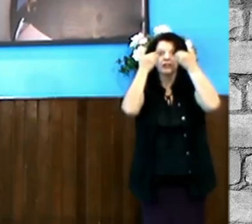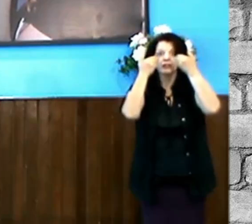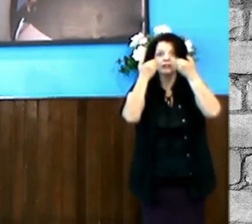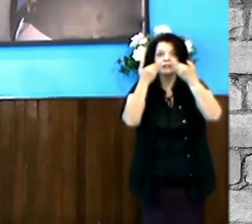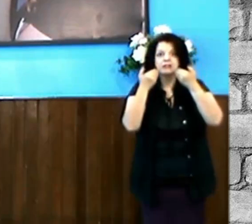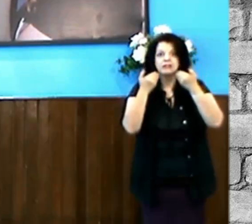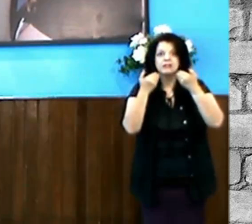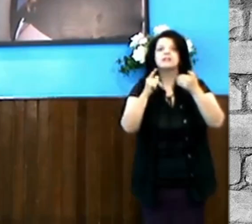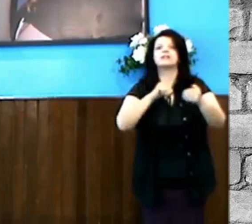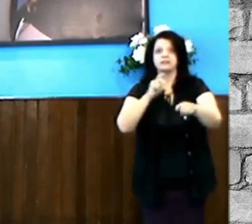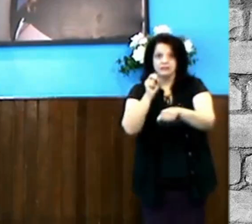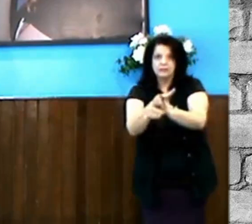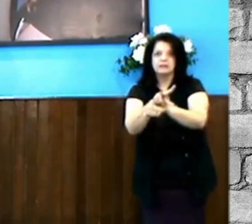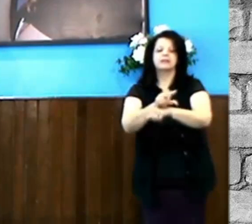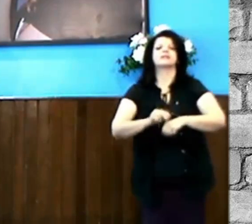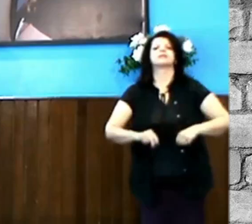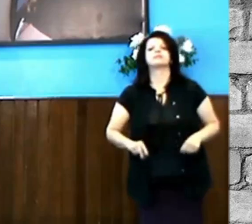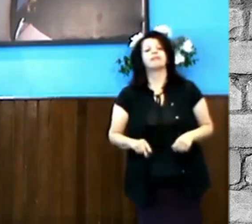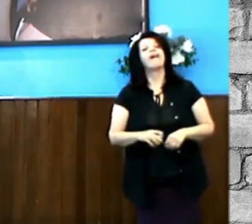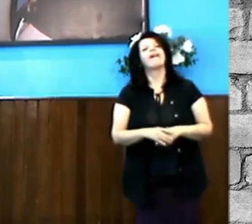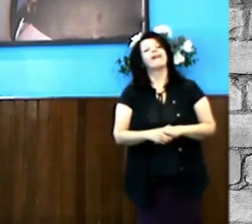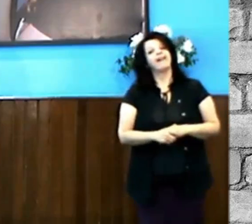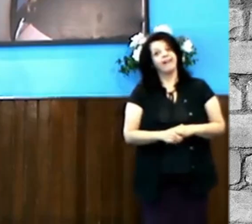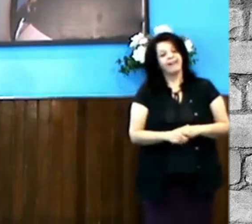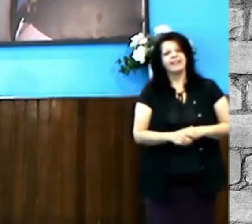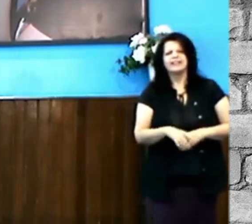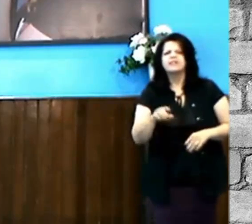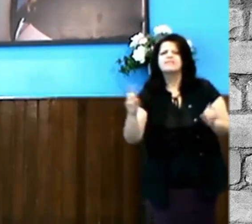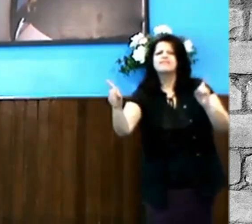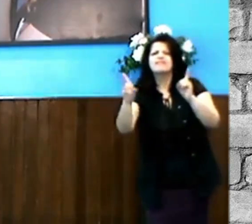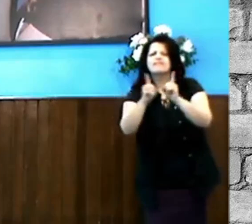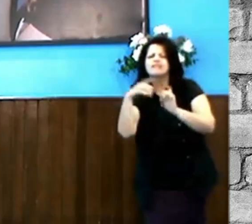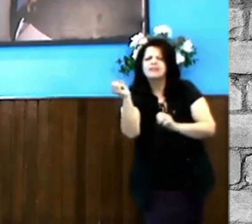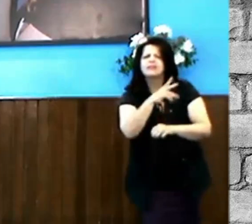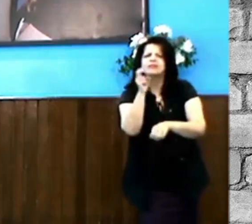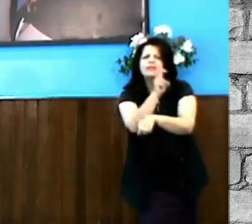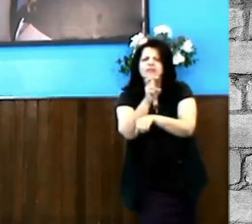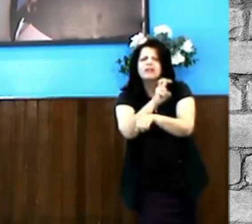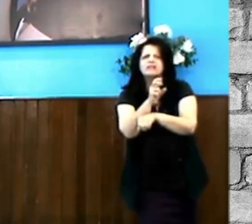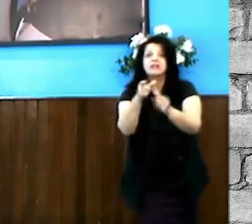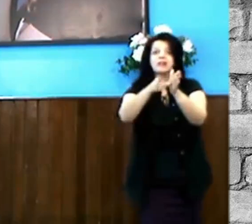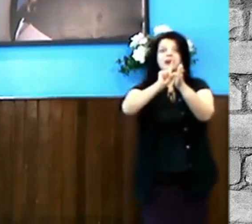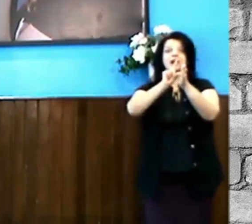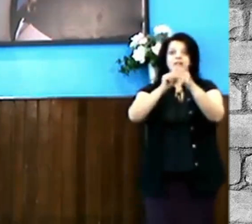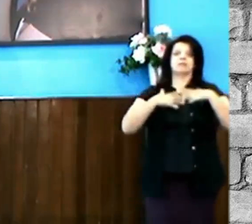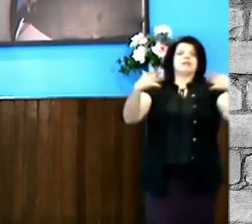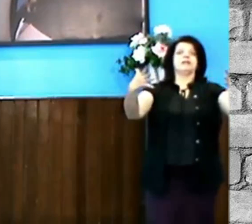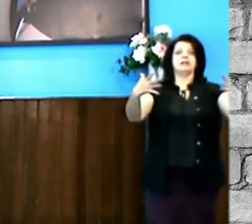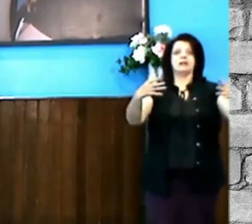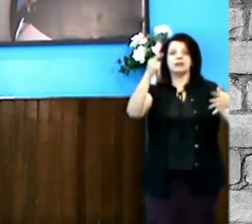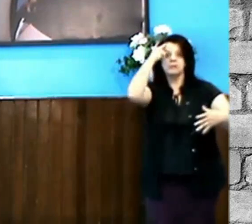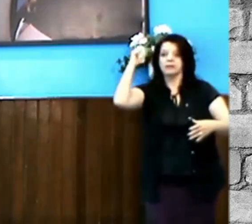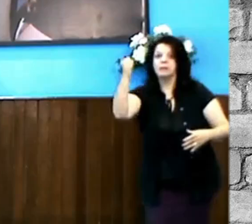venenosa. Eu falei, muito bem. Então a próxima vez que eu encontrar uma cobra, antes de me assustar, de pensar